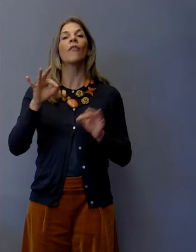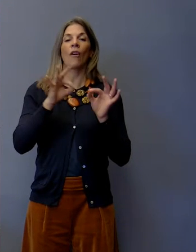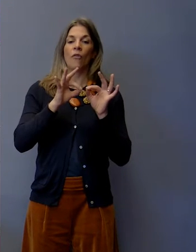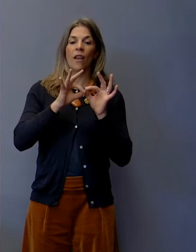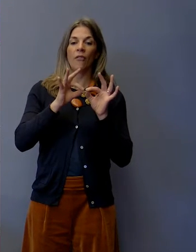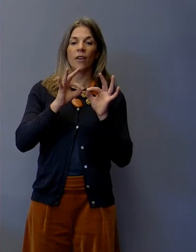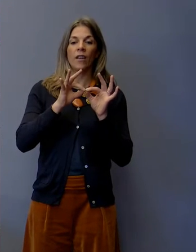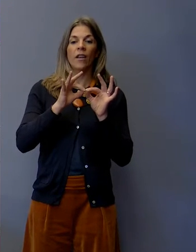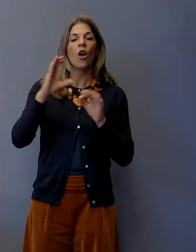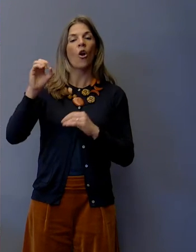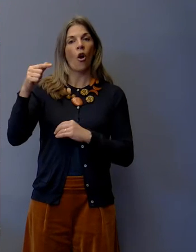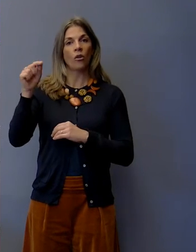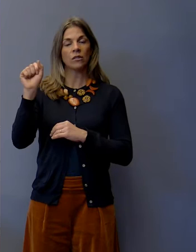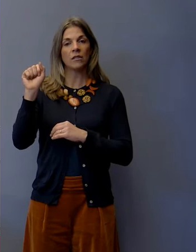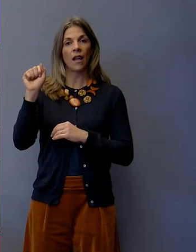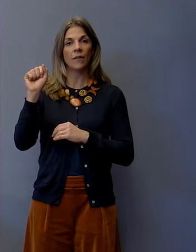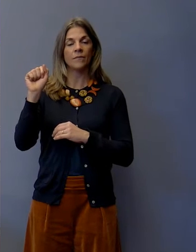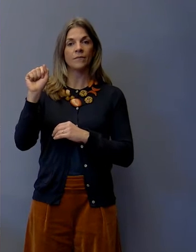consigliere costa